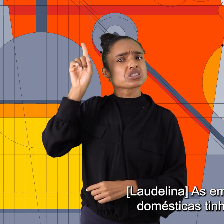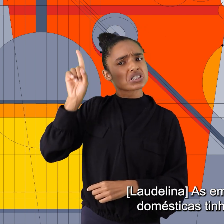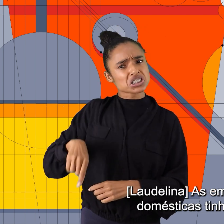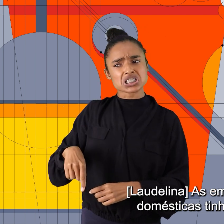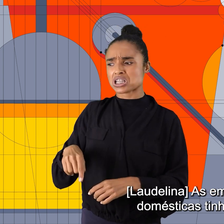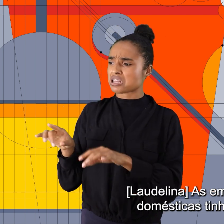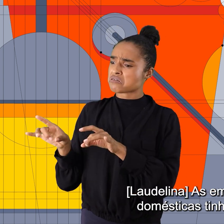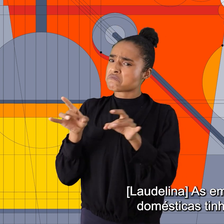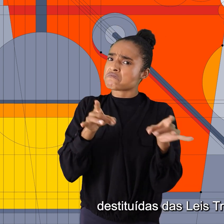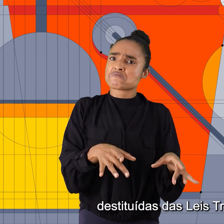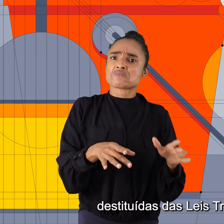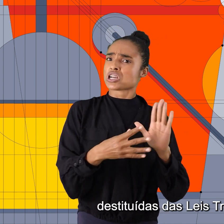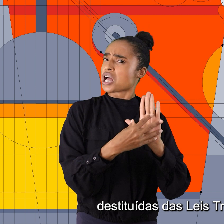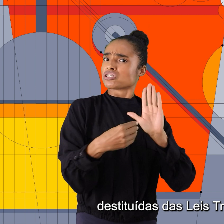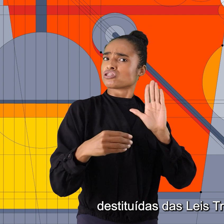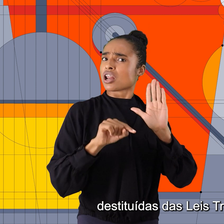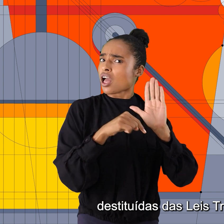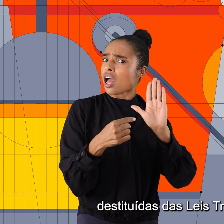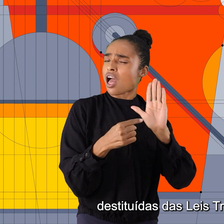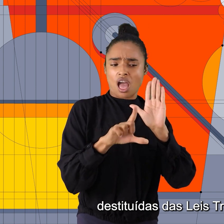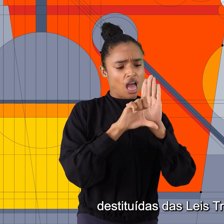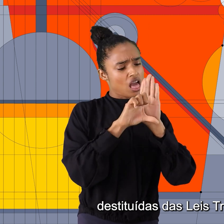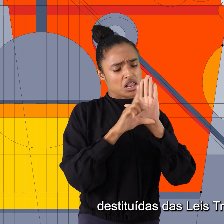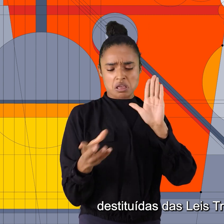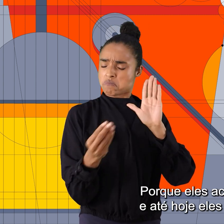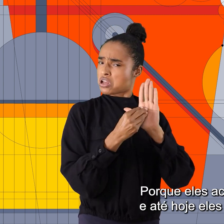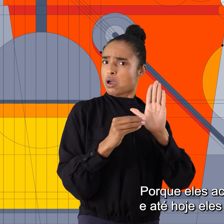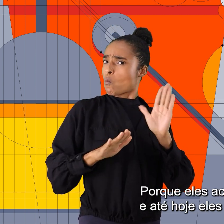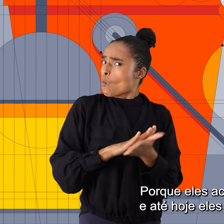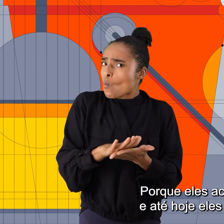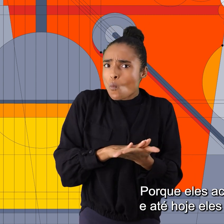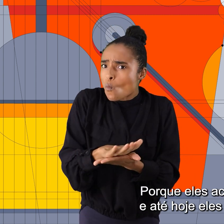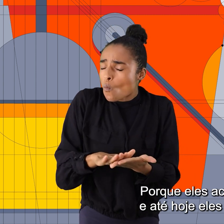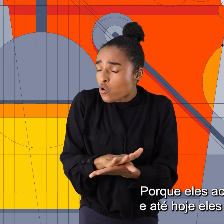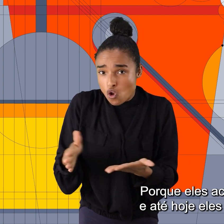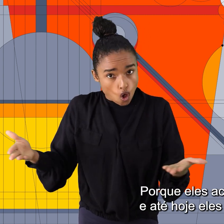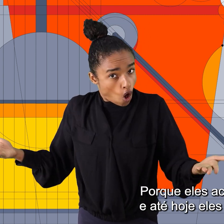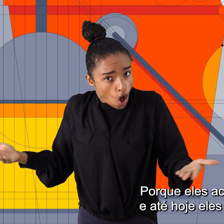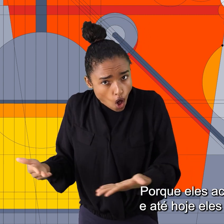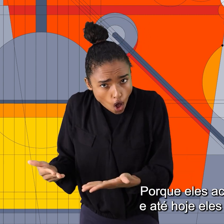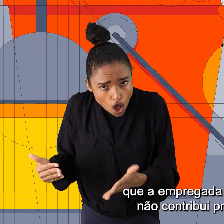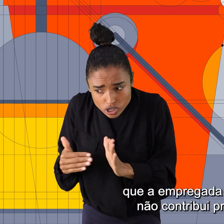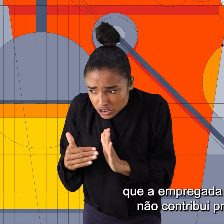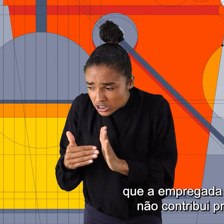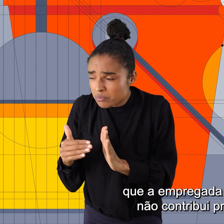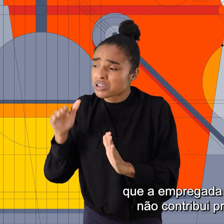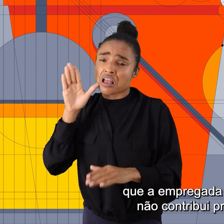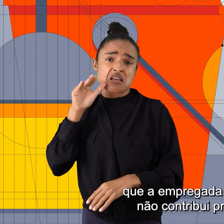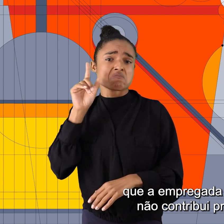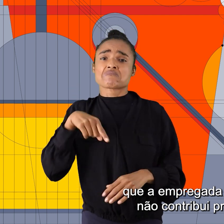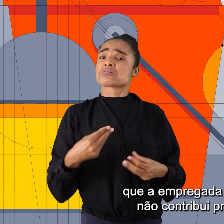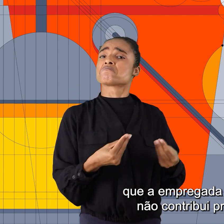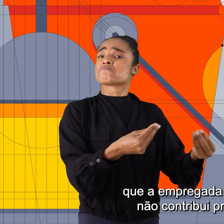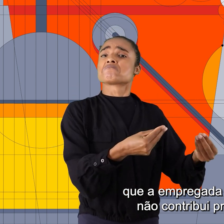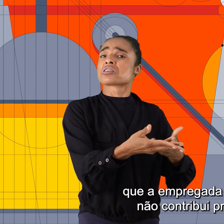As empregadas domésticas tinham sido destituídas das leis trabalhistas, né? Porque eles achavam, que até hoje eles acham que a empregada doméstica